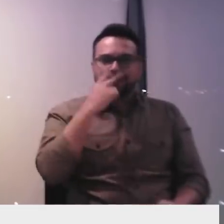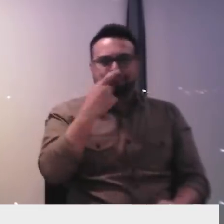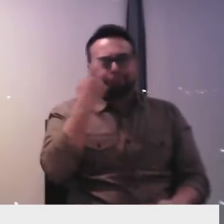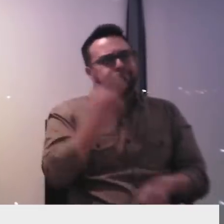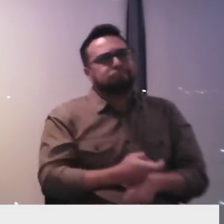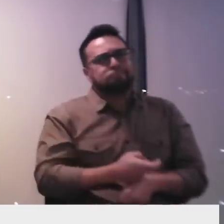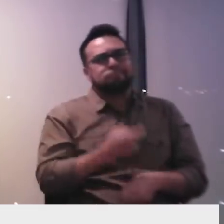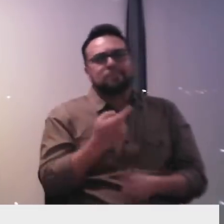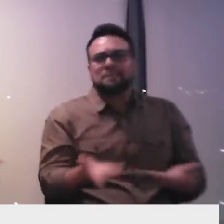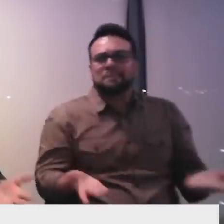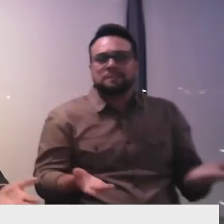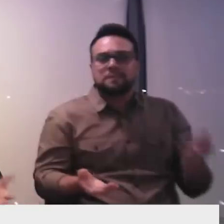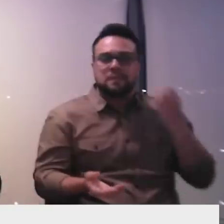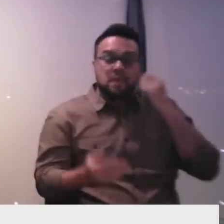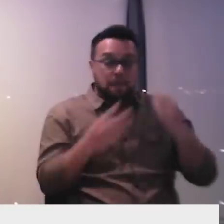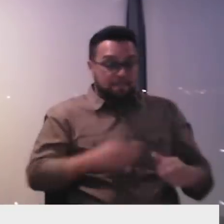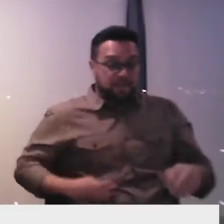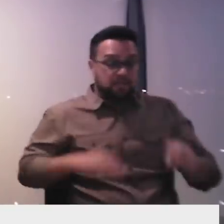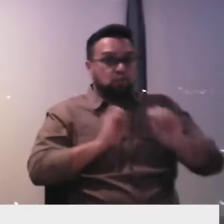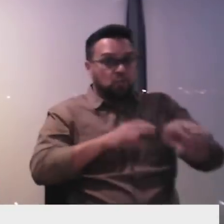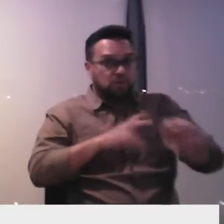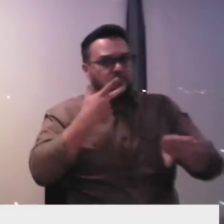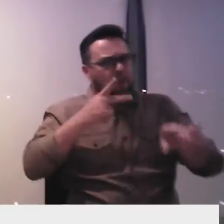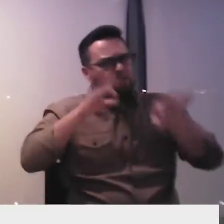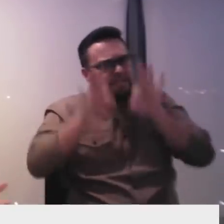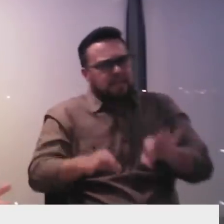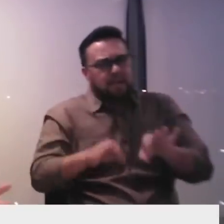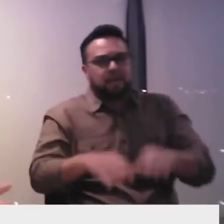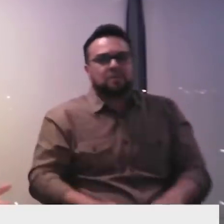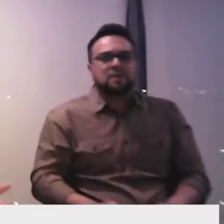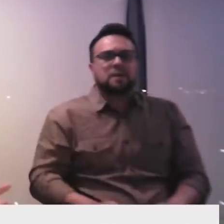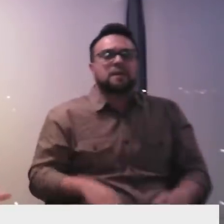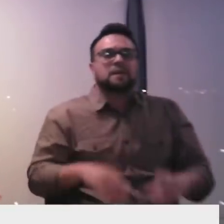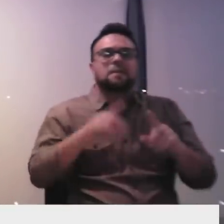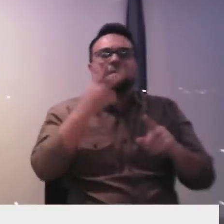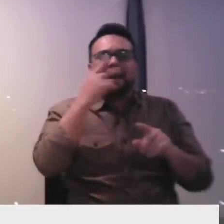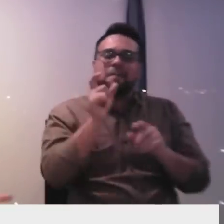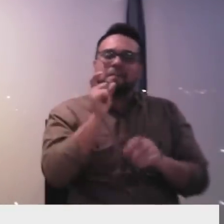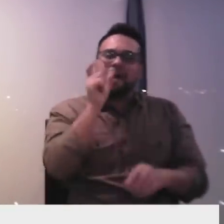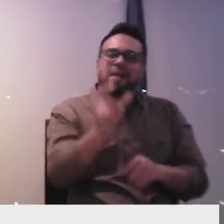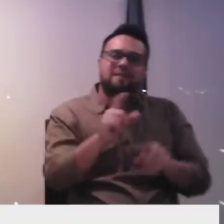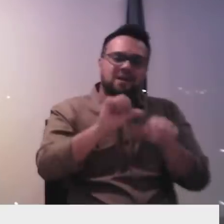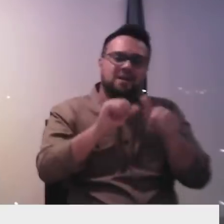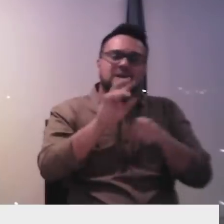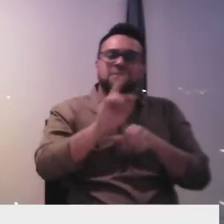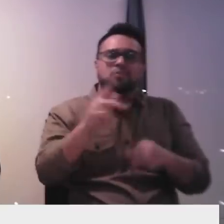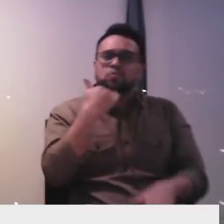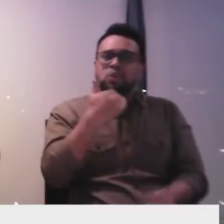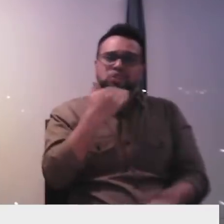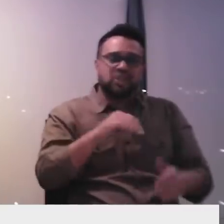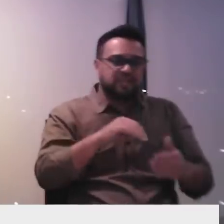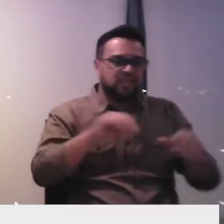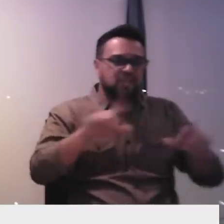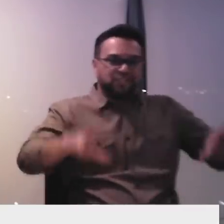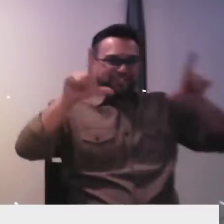da Educação, e ele falou corretamente, depois foi as palavras dele foram distorcidas, né? Não basta você ter um diploma e botar na parede,